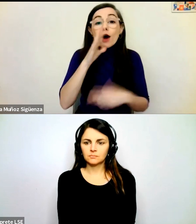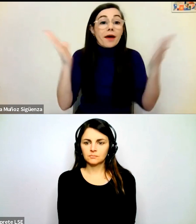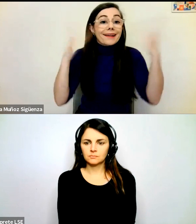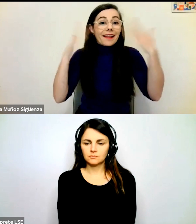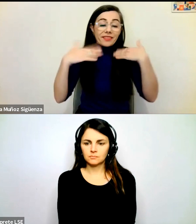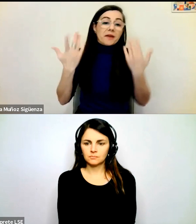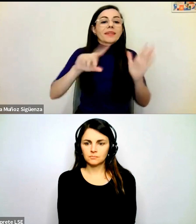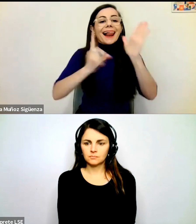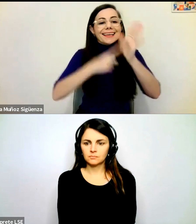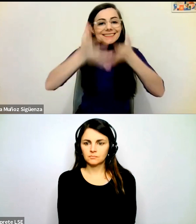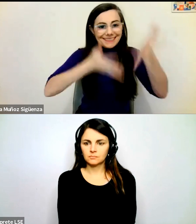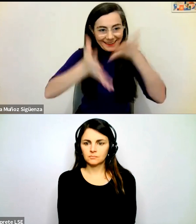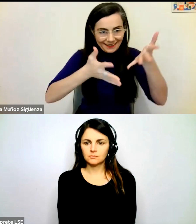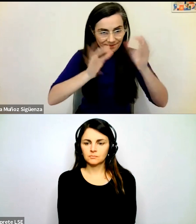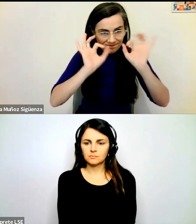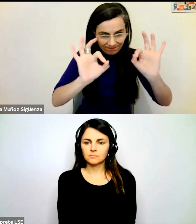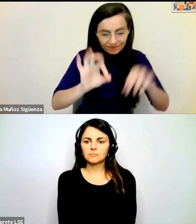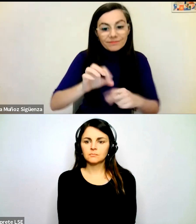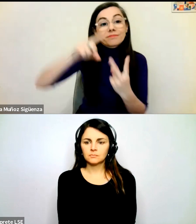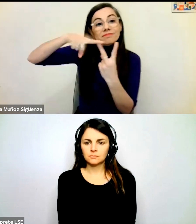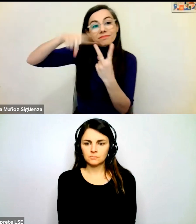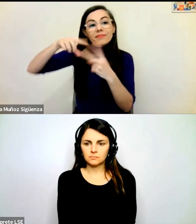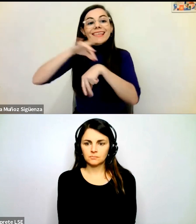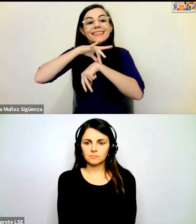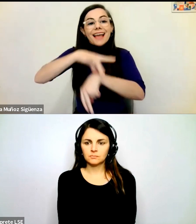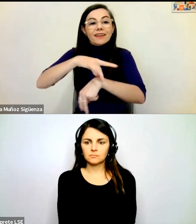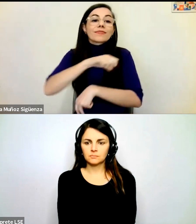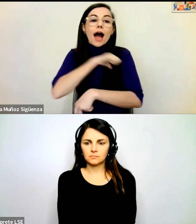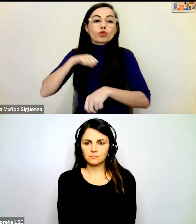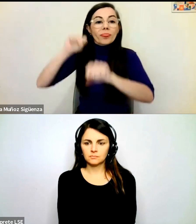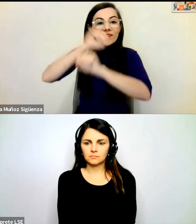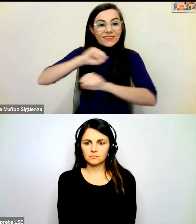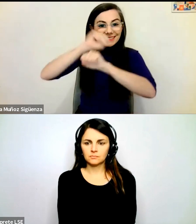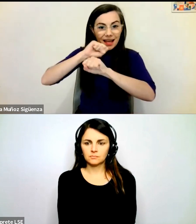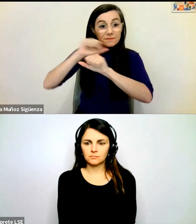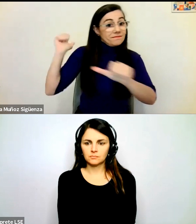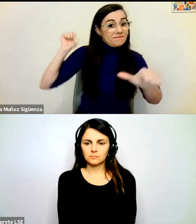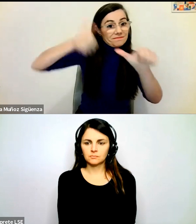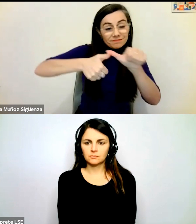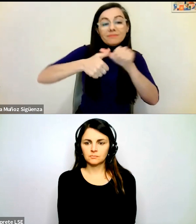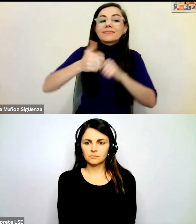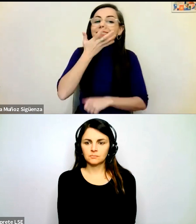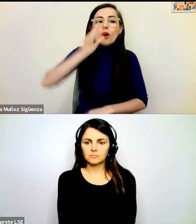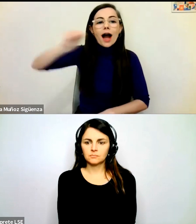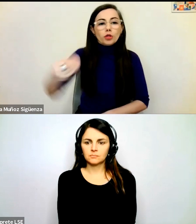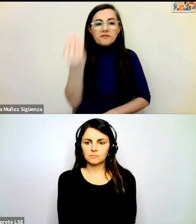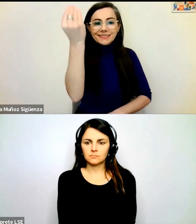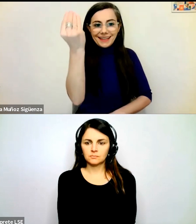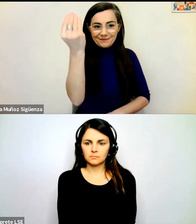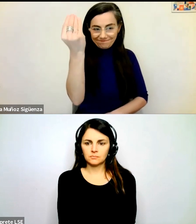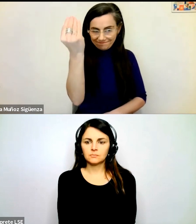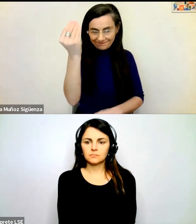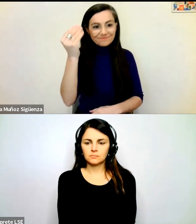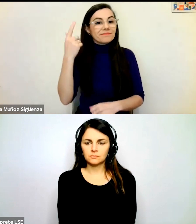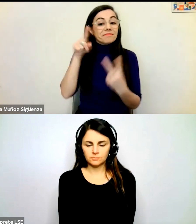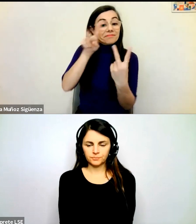sordas, le daremos el signo oficial. Actualmente, el signo que utilizamos para referirnos al proyecto es este. Y por otro lado, la guía de autodefensa, que